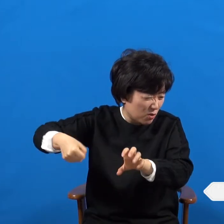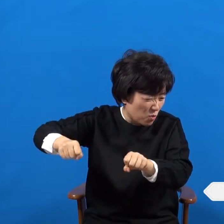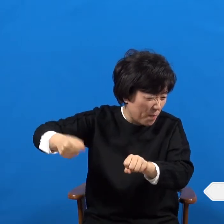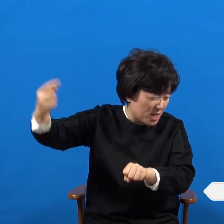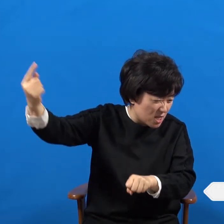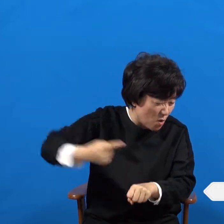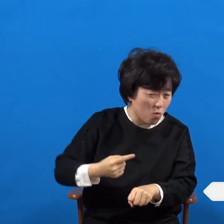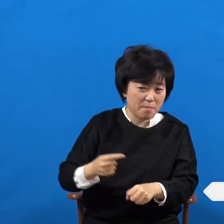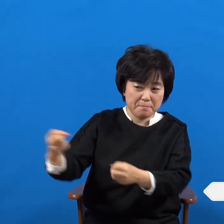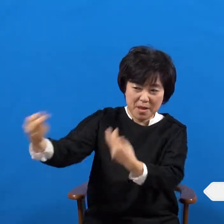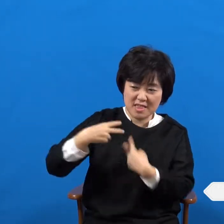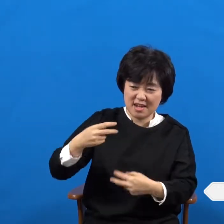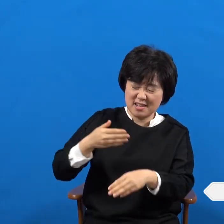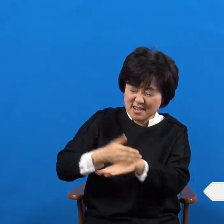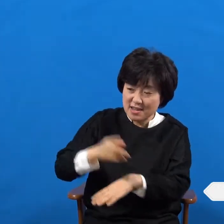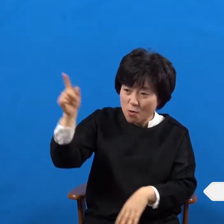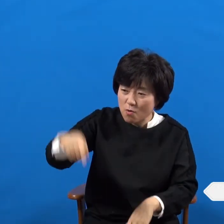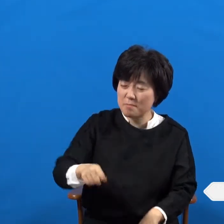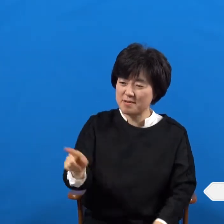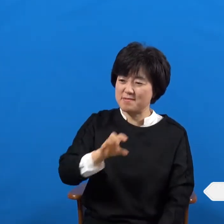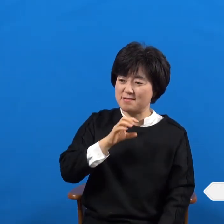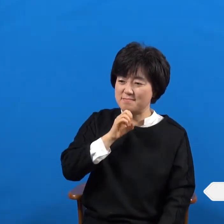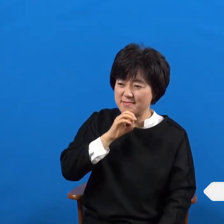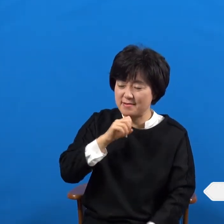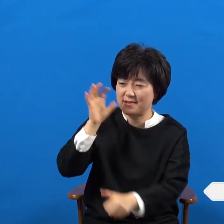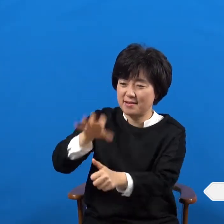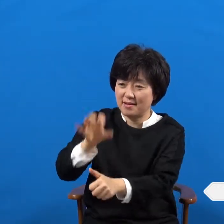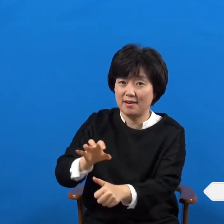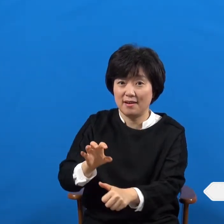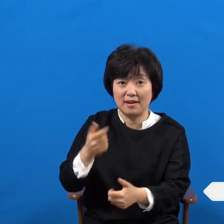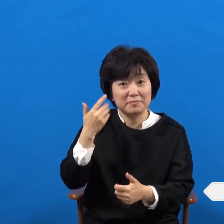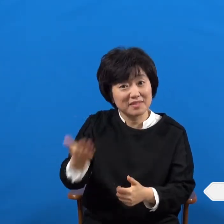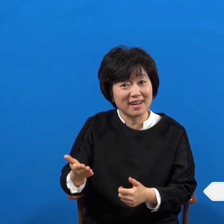늦게 오냐고 얘기하고 있지는 않습니까?